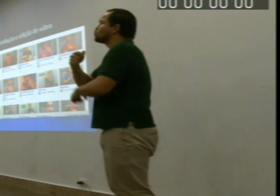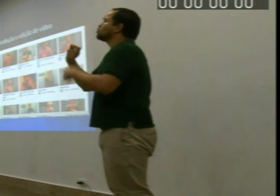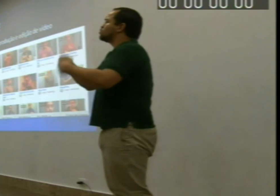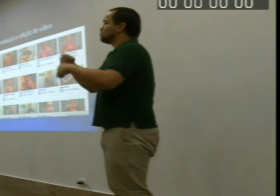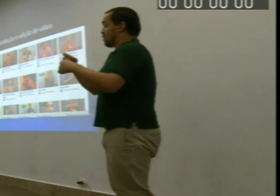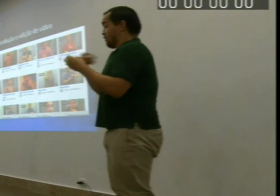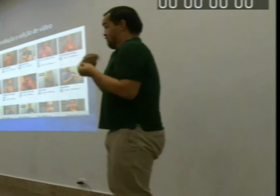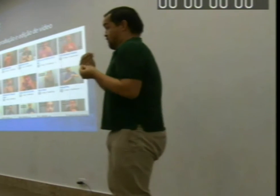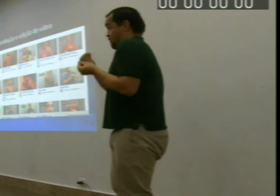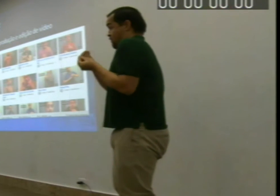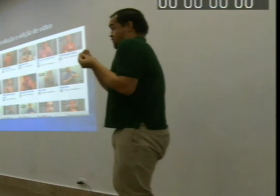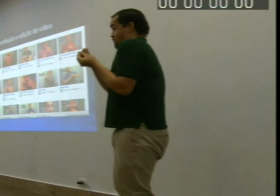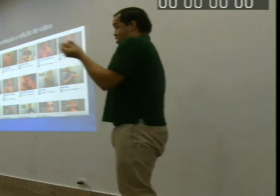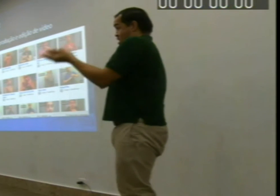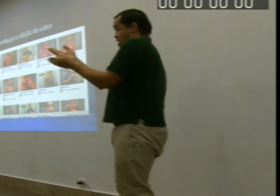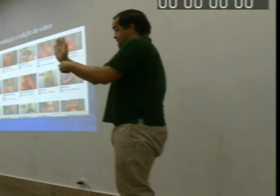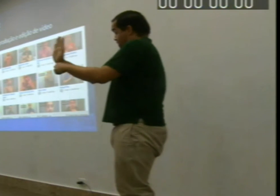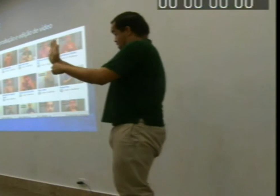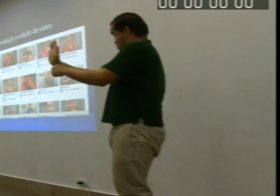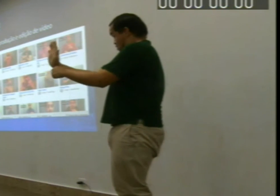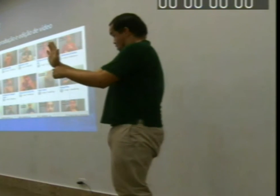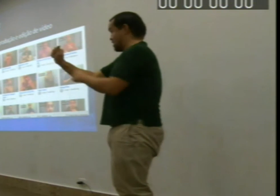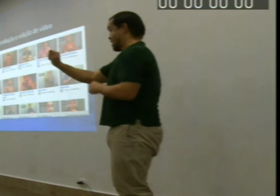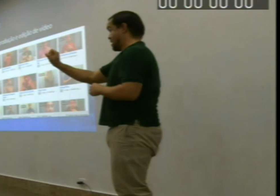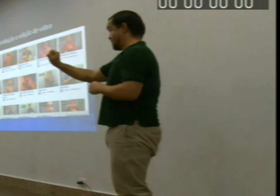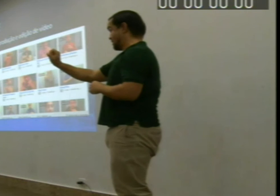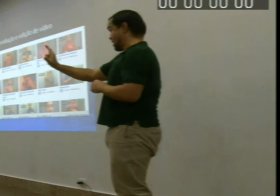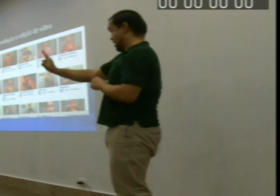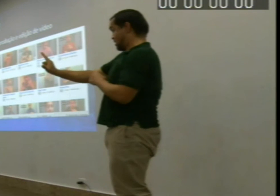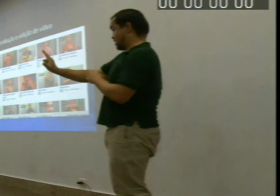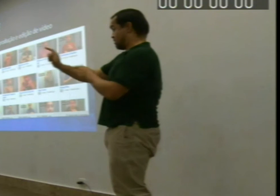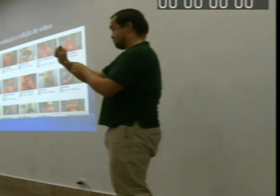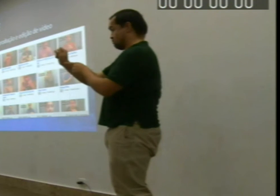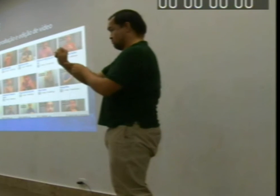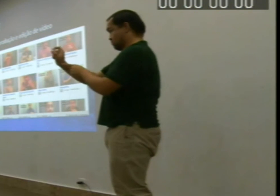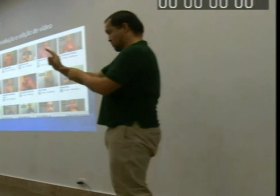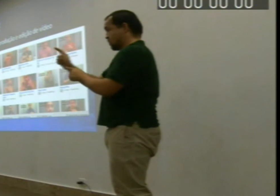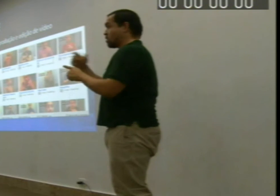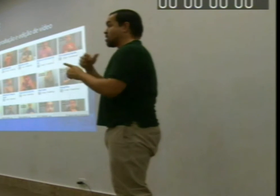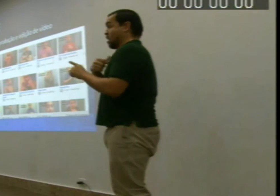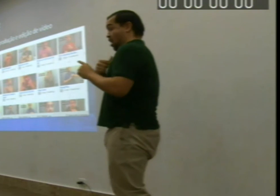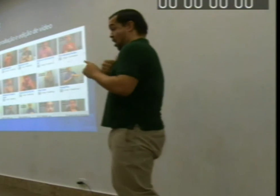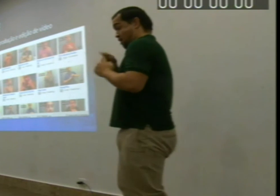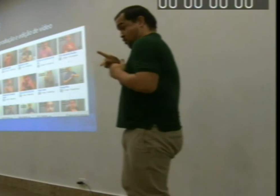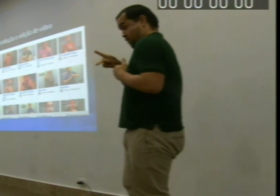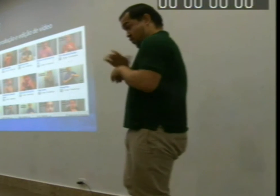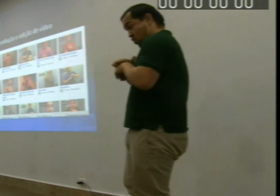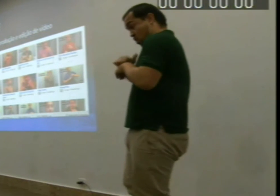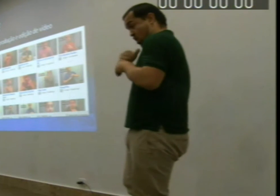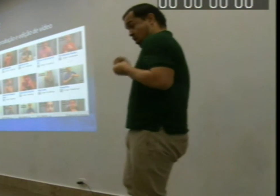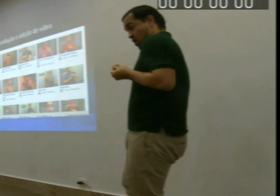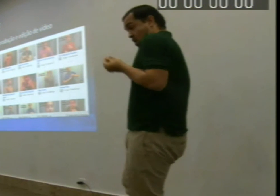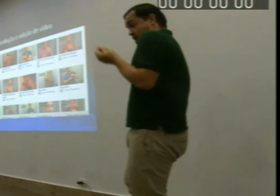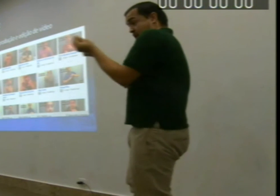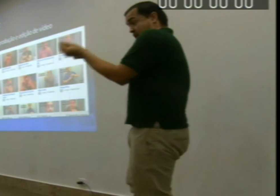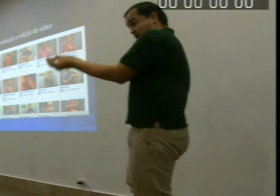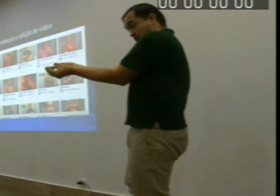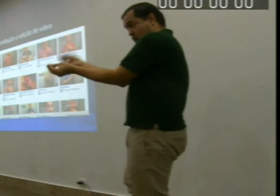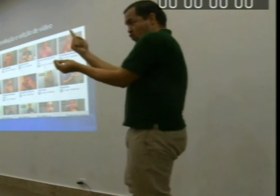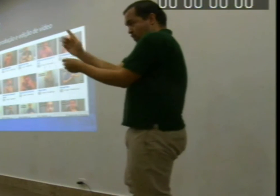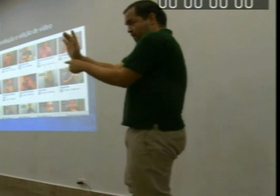nós para que os alunos fizessem um vídeo em ASL e o